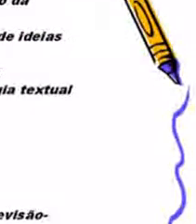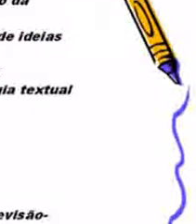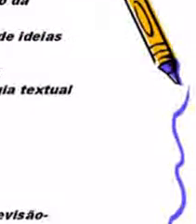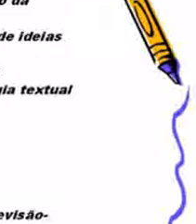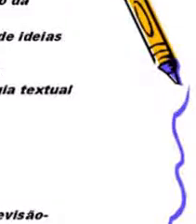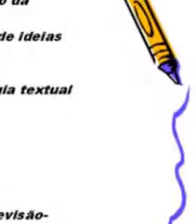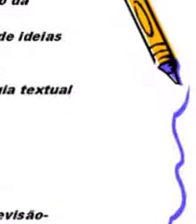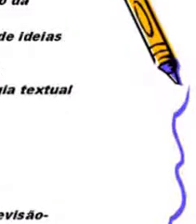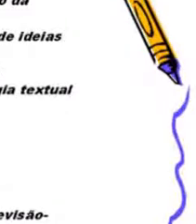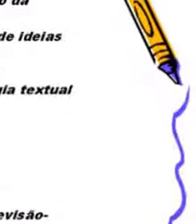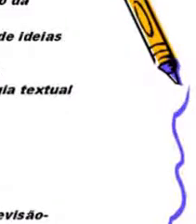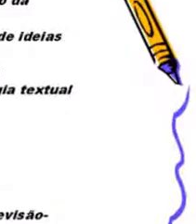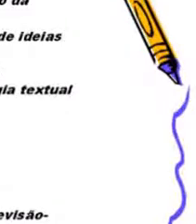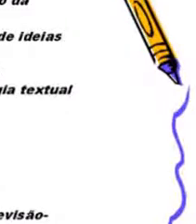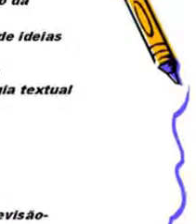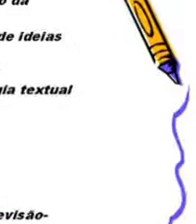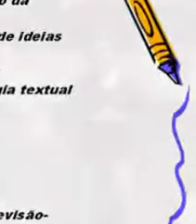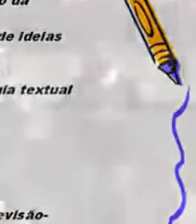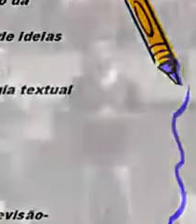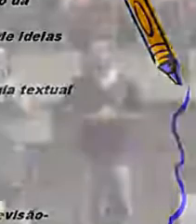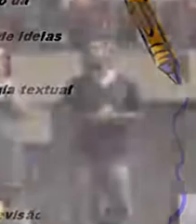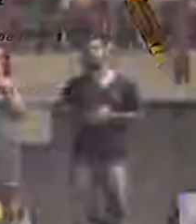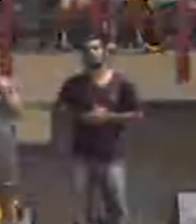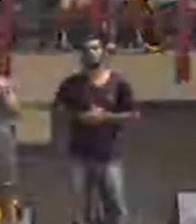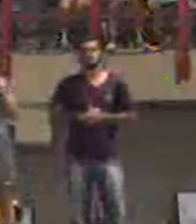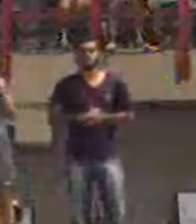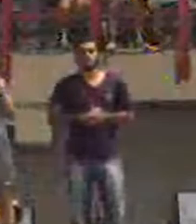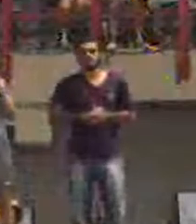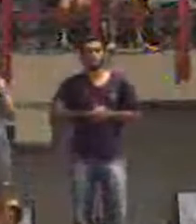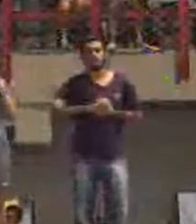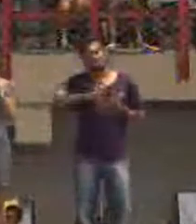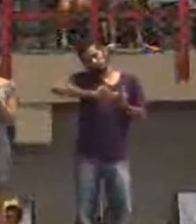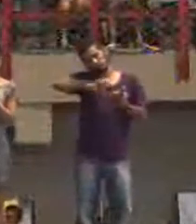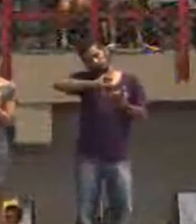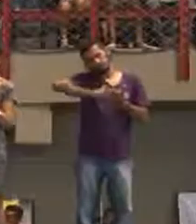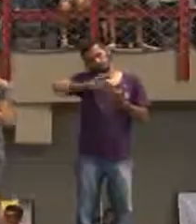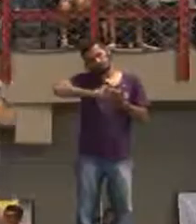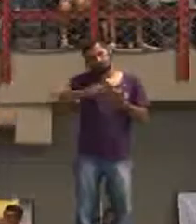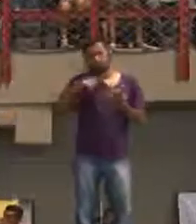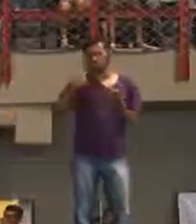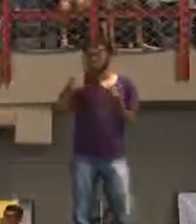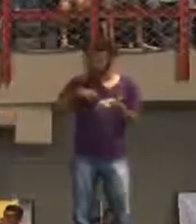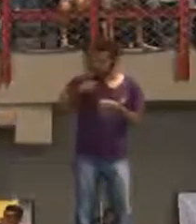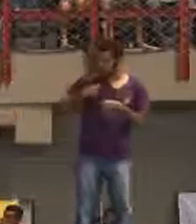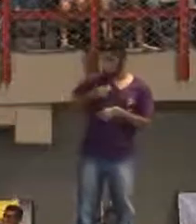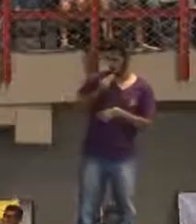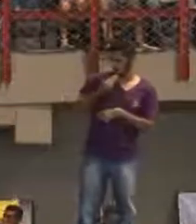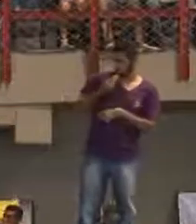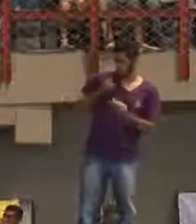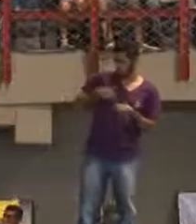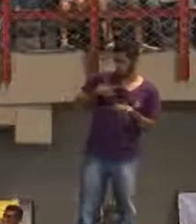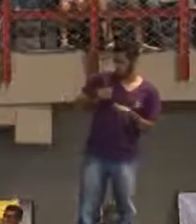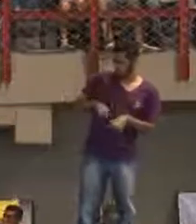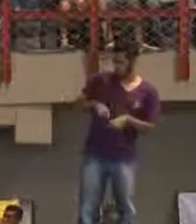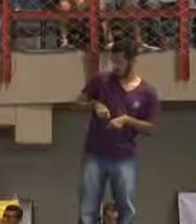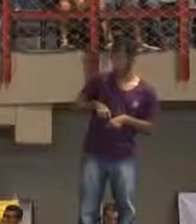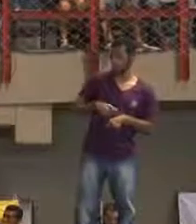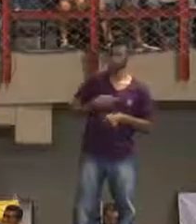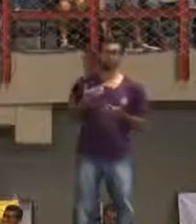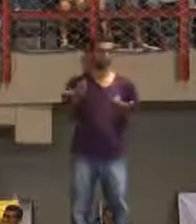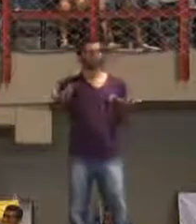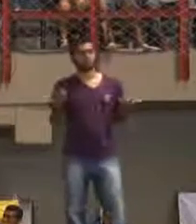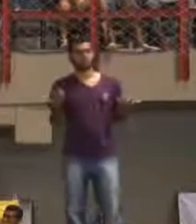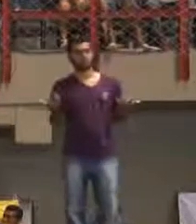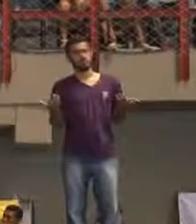6, né? Aliás, rascunho. Tia, eu tenho que fazer um rascunho? Pelo amor de Deus, isso ficou lá na